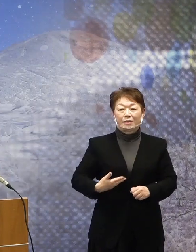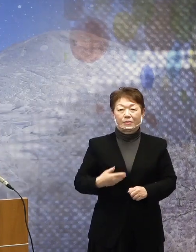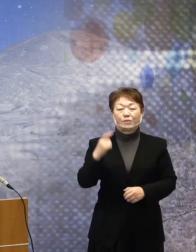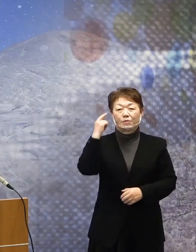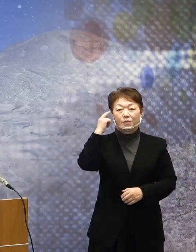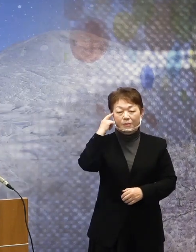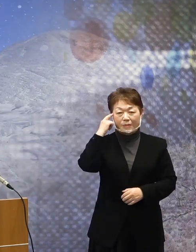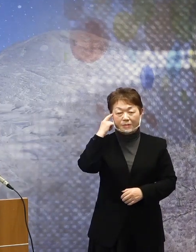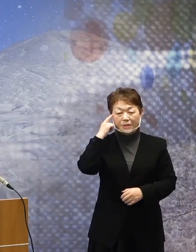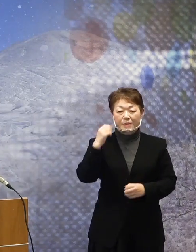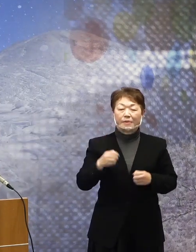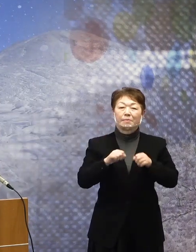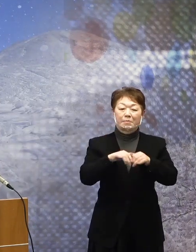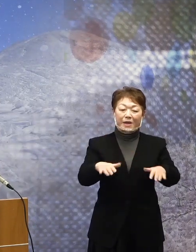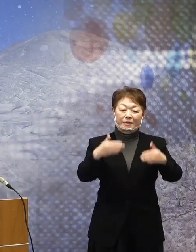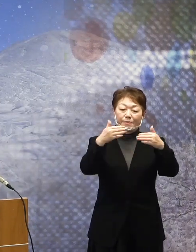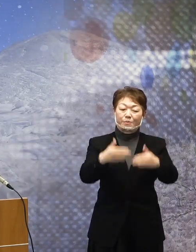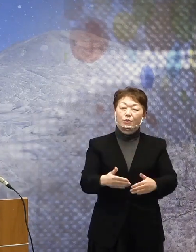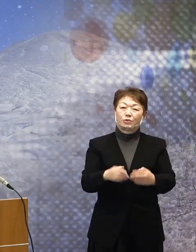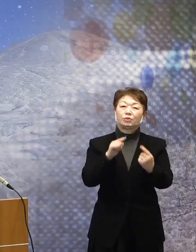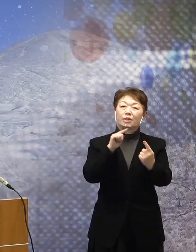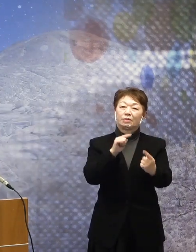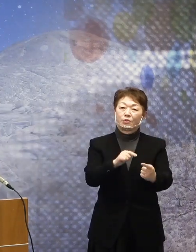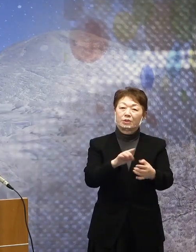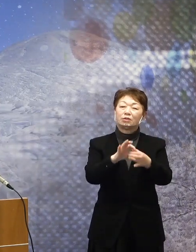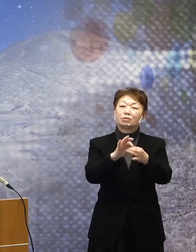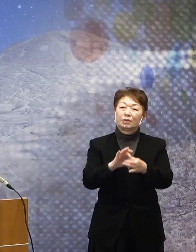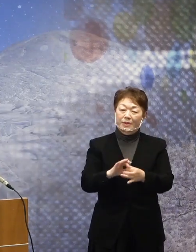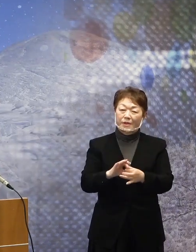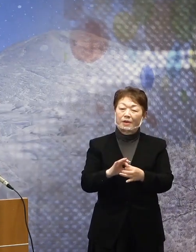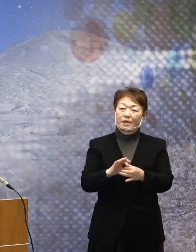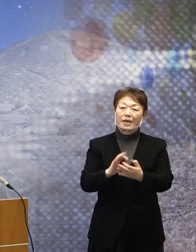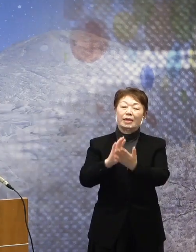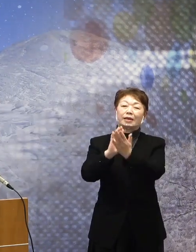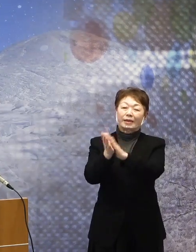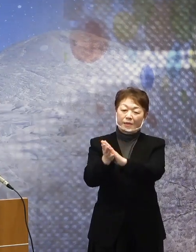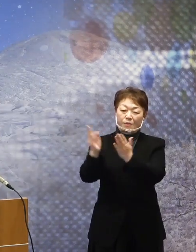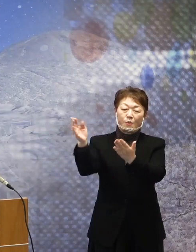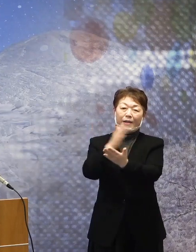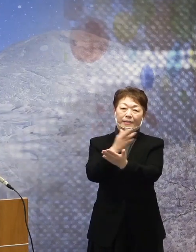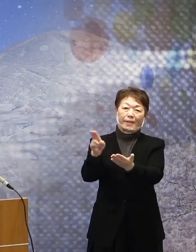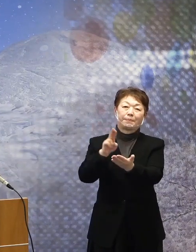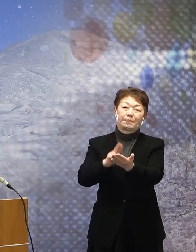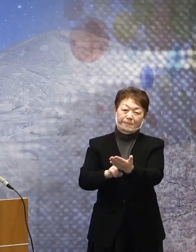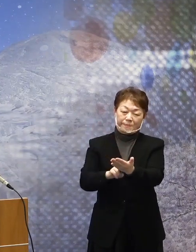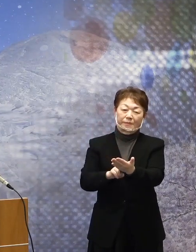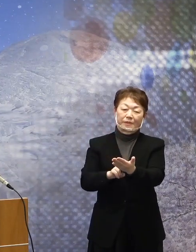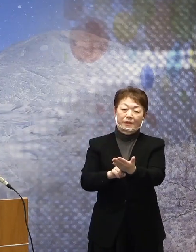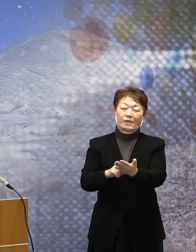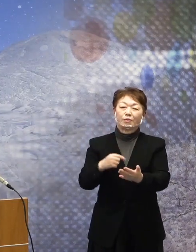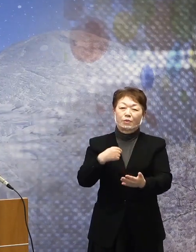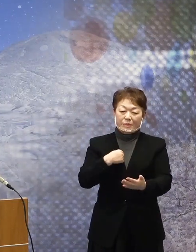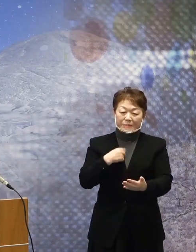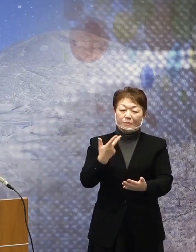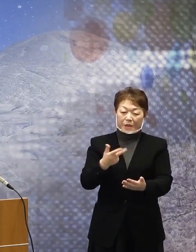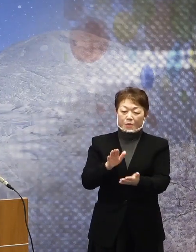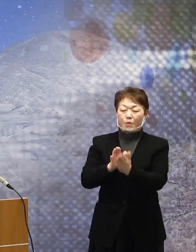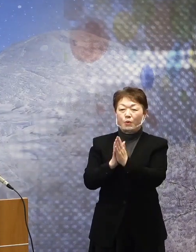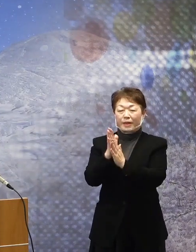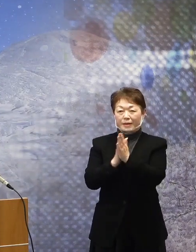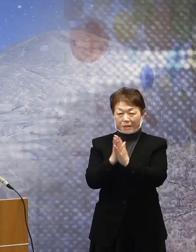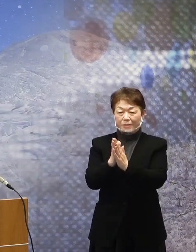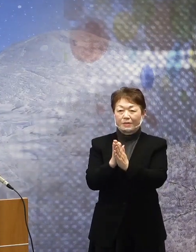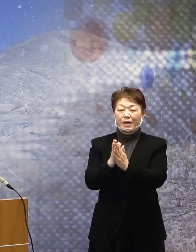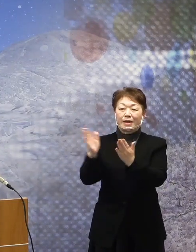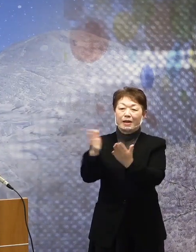まあ、今回のまん延防止等重点措置については、まあ、県の、まあ、県のご判断です。我々要請お願いはできますけれども、